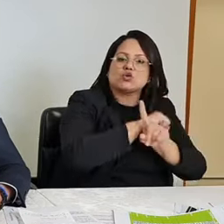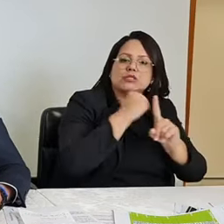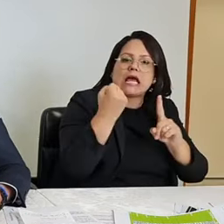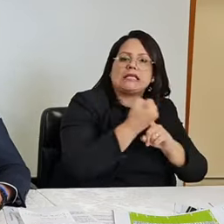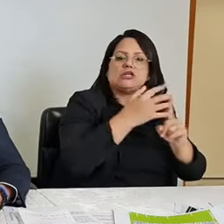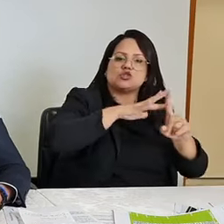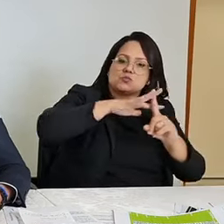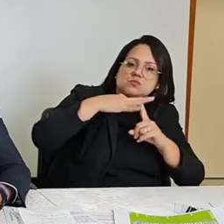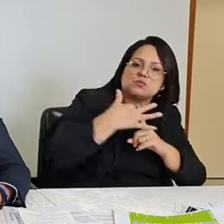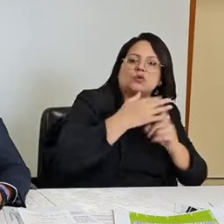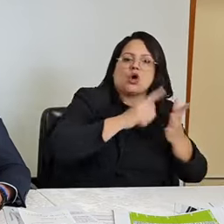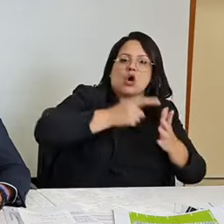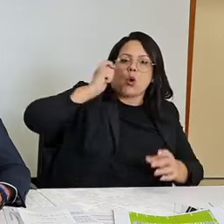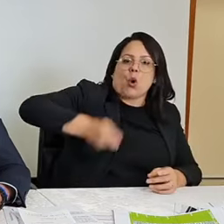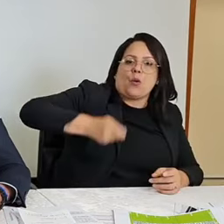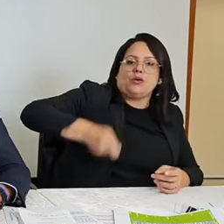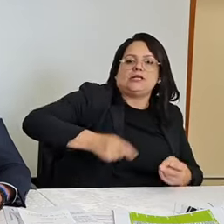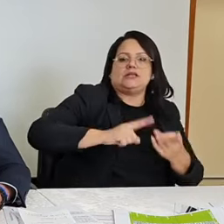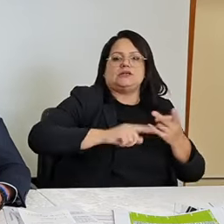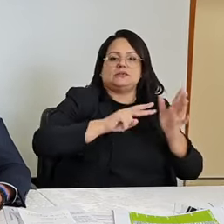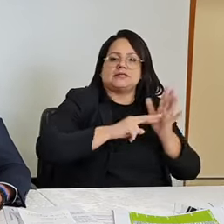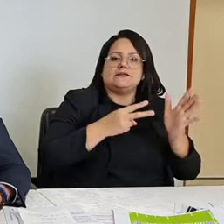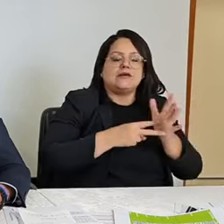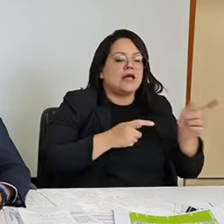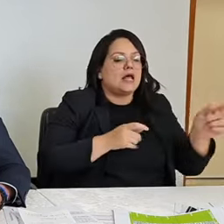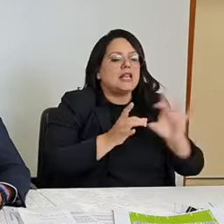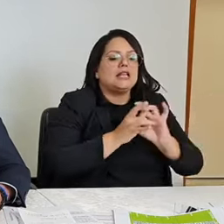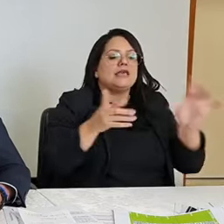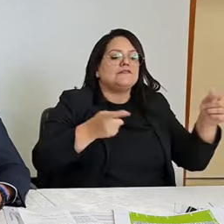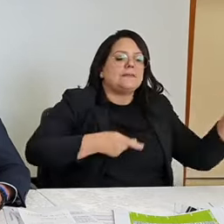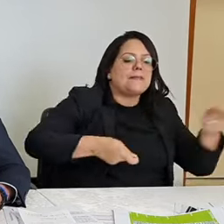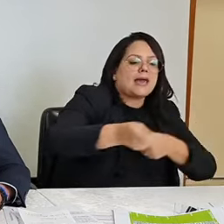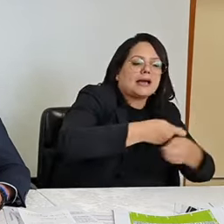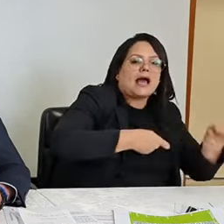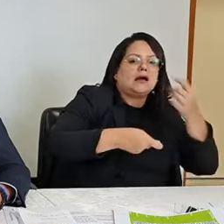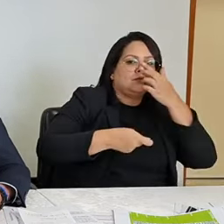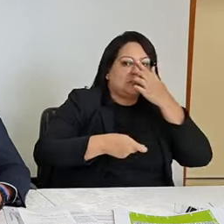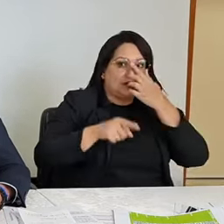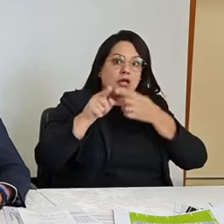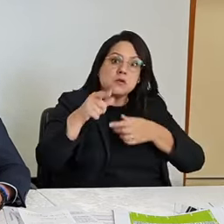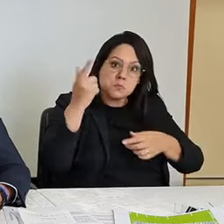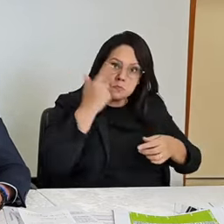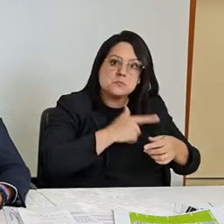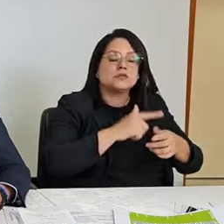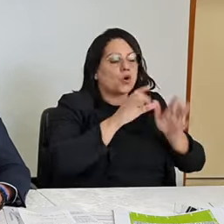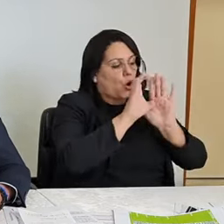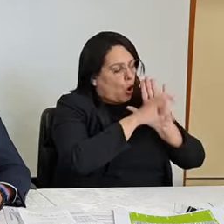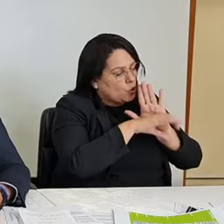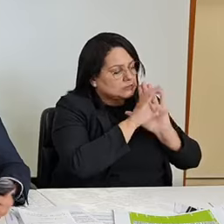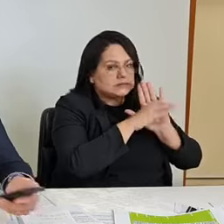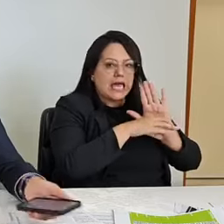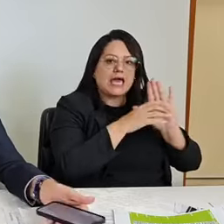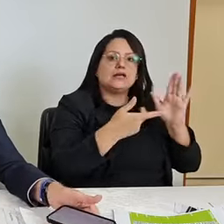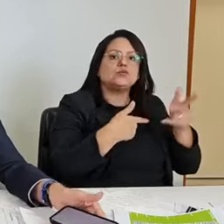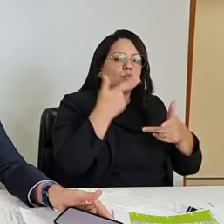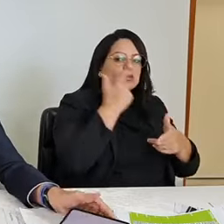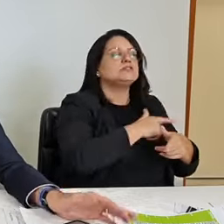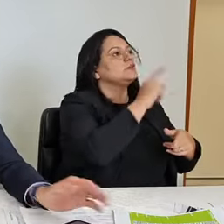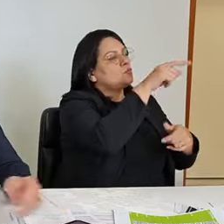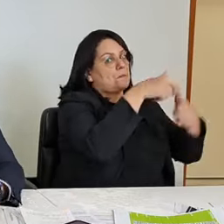comunismo, o que é o livre mercado, ou seja... conceitos que deram certo em países do